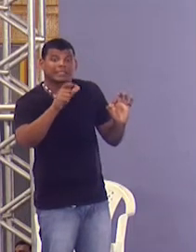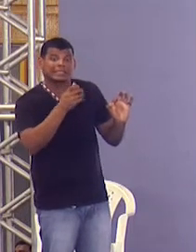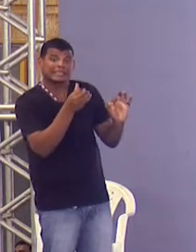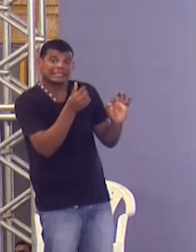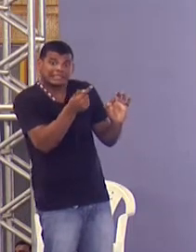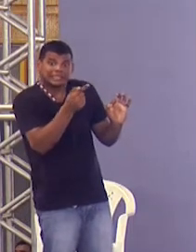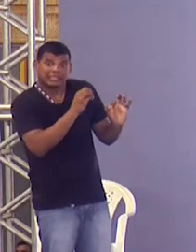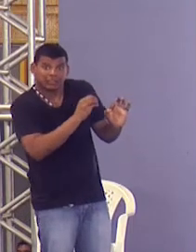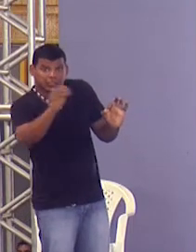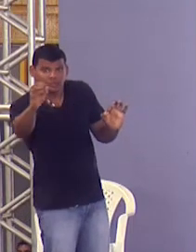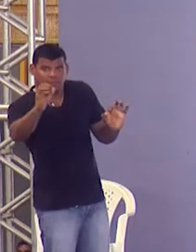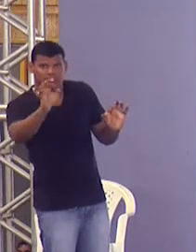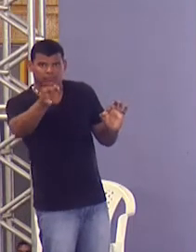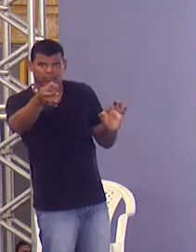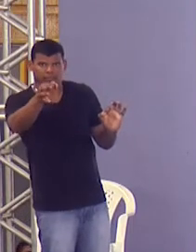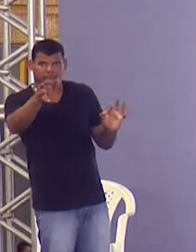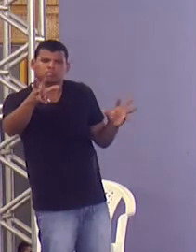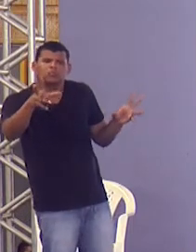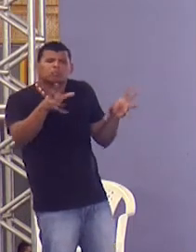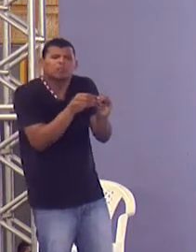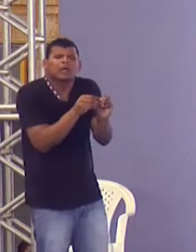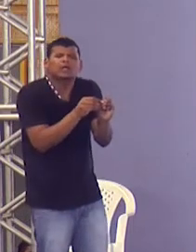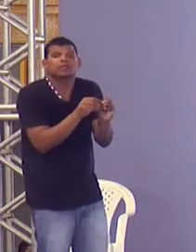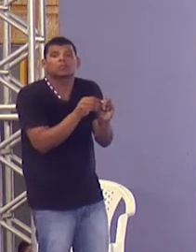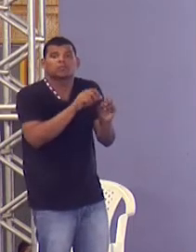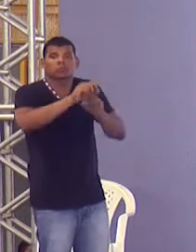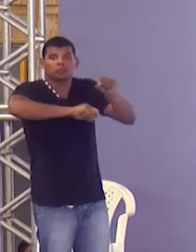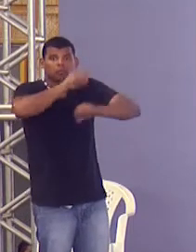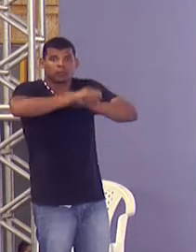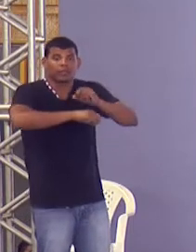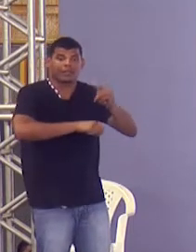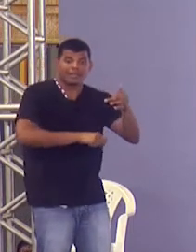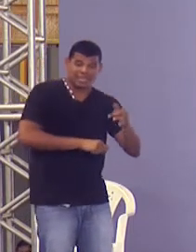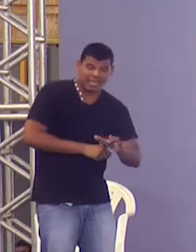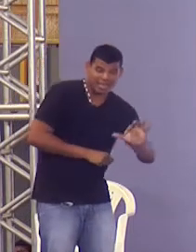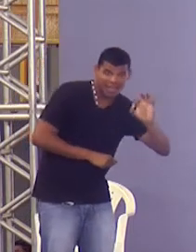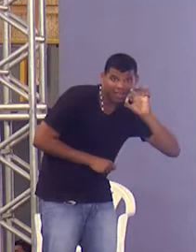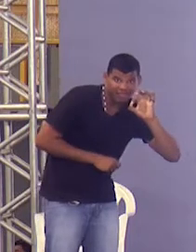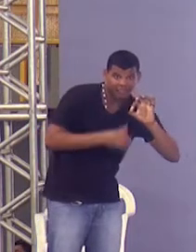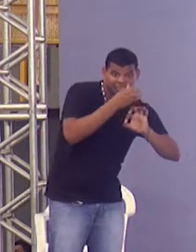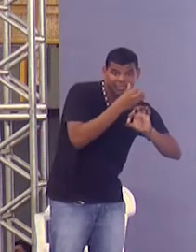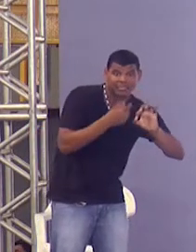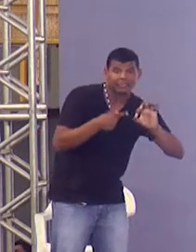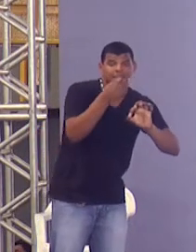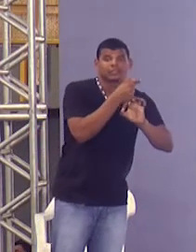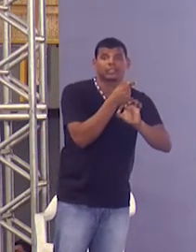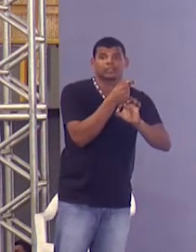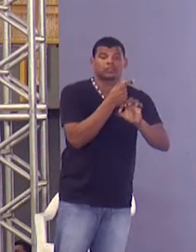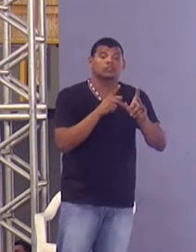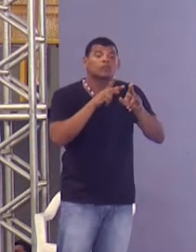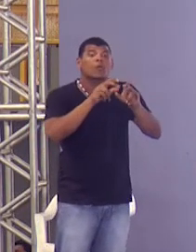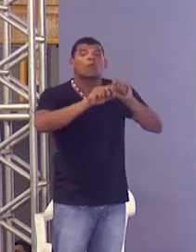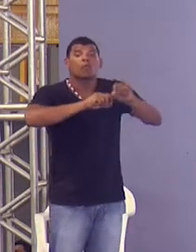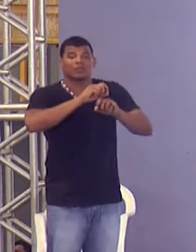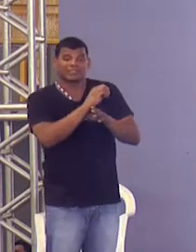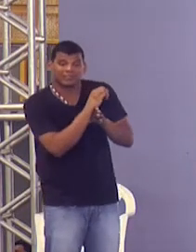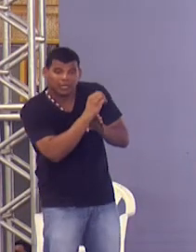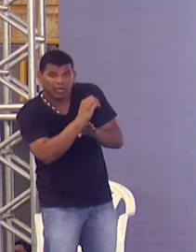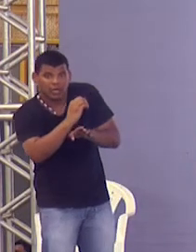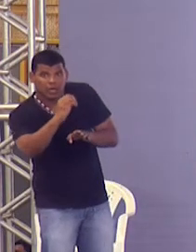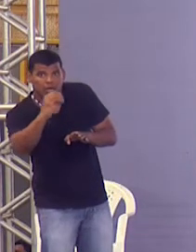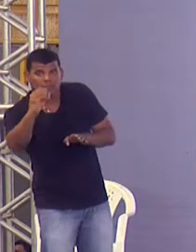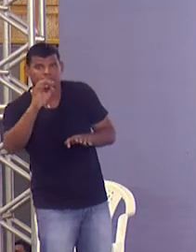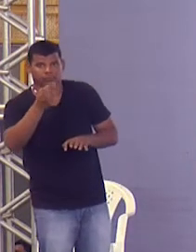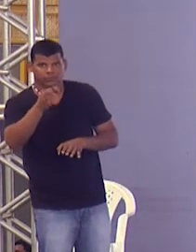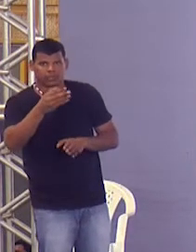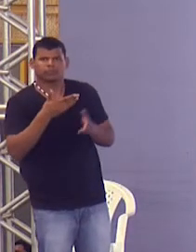notação científica. Por quê? Porque ele tem, ó, uma potência de 10, isso